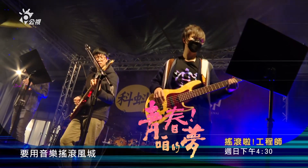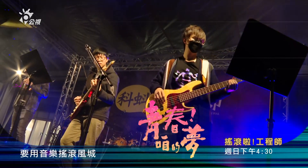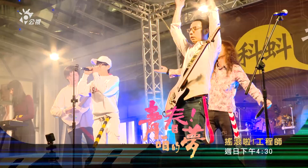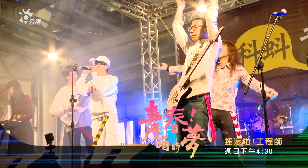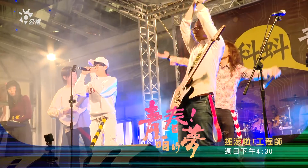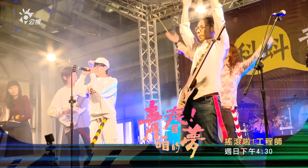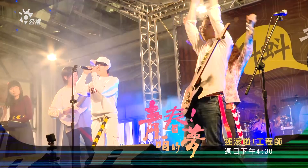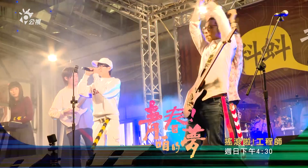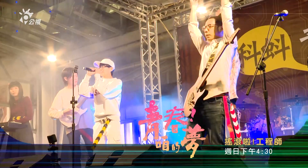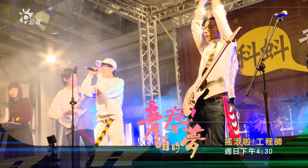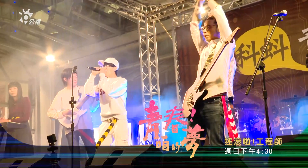向。